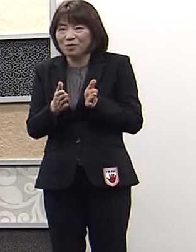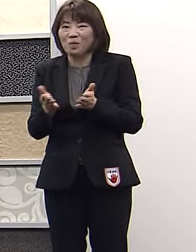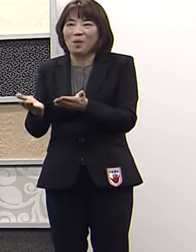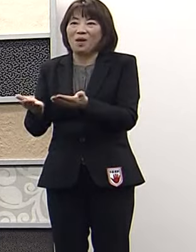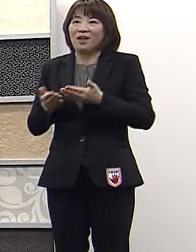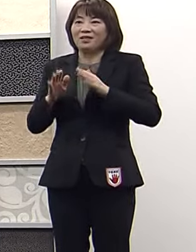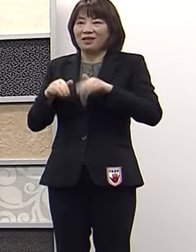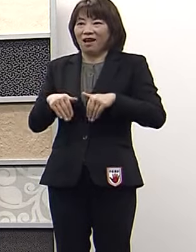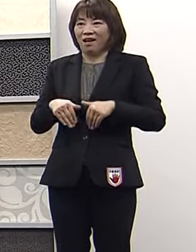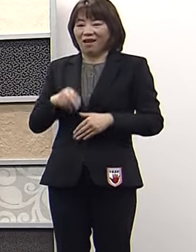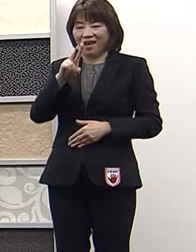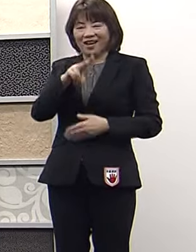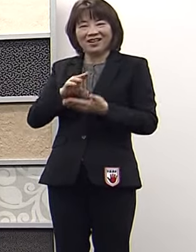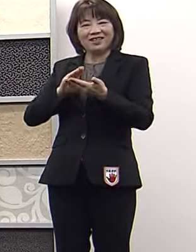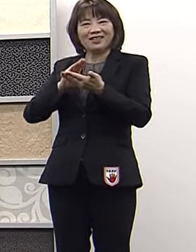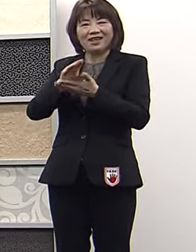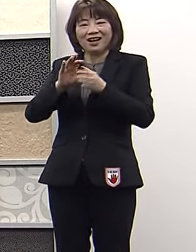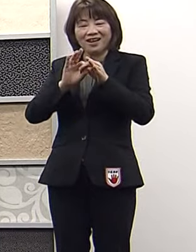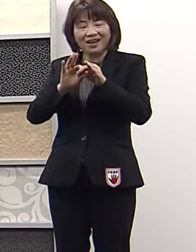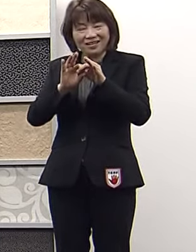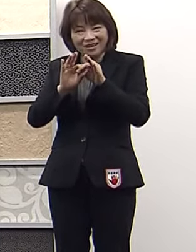まあ、リニアに関してはですね、いろんな、